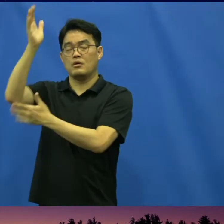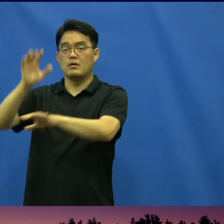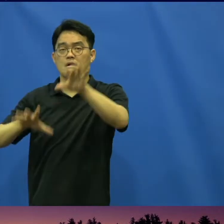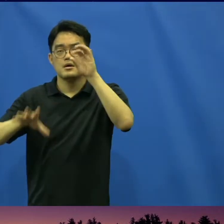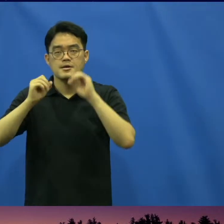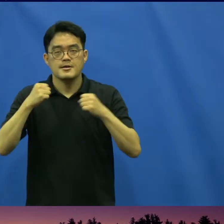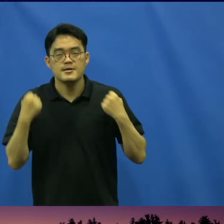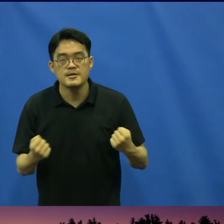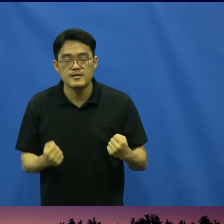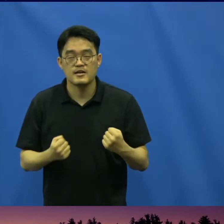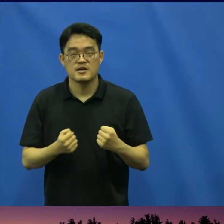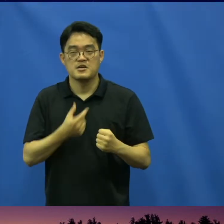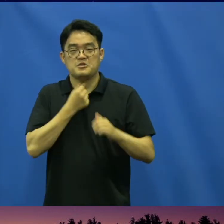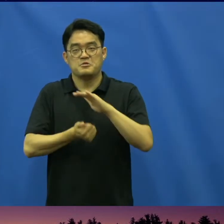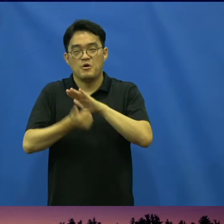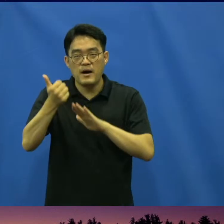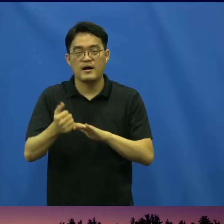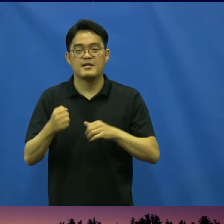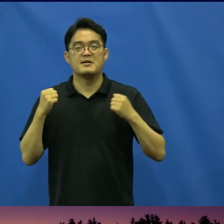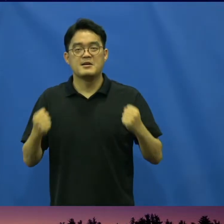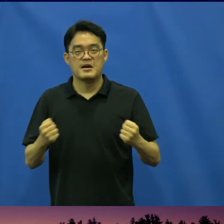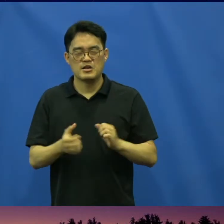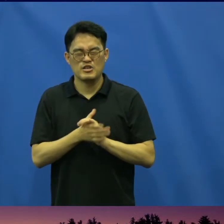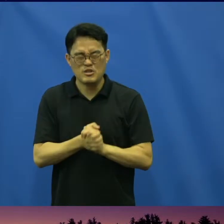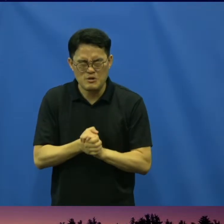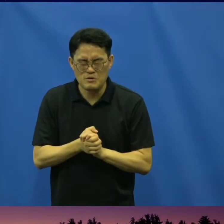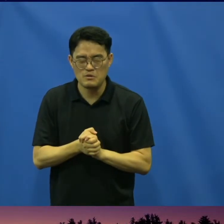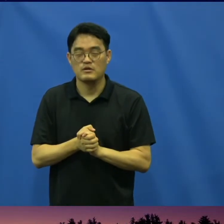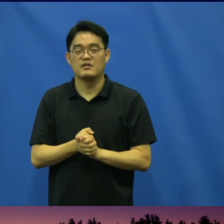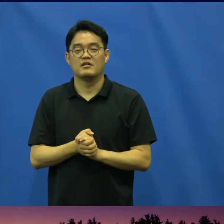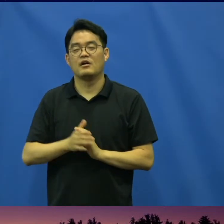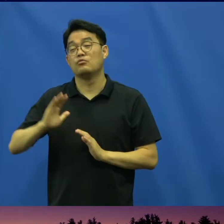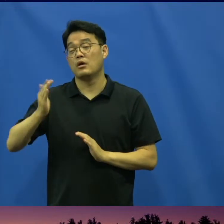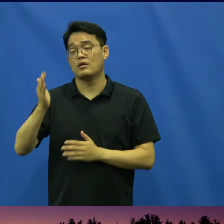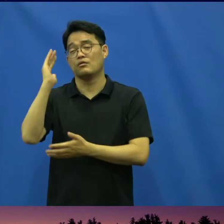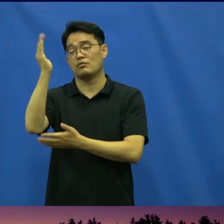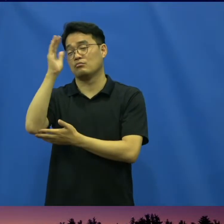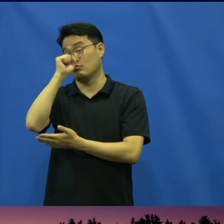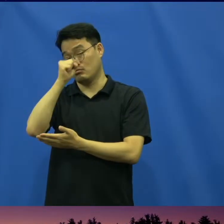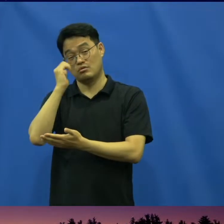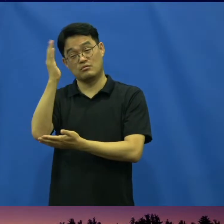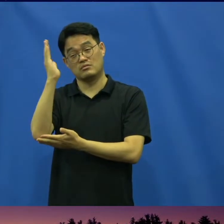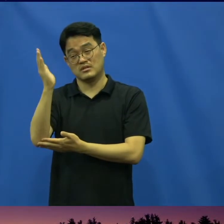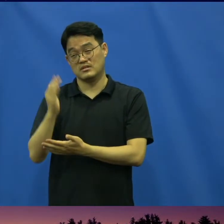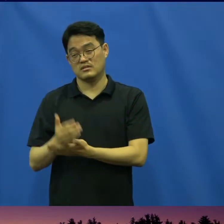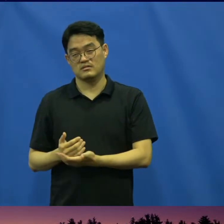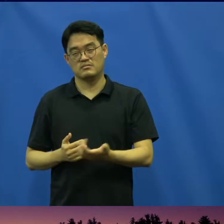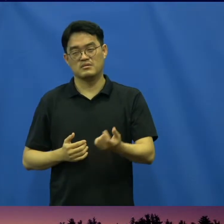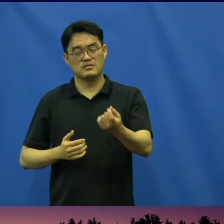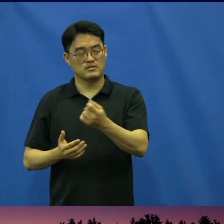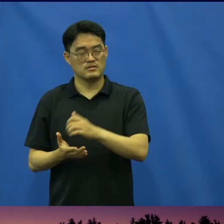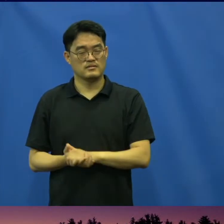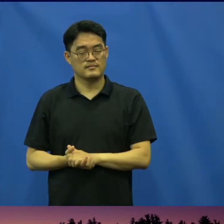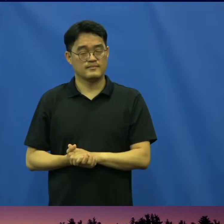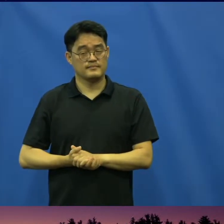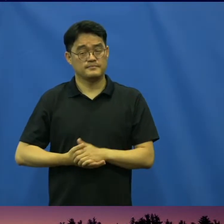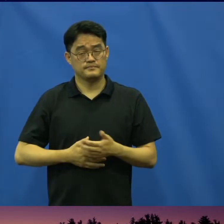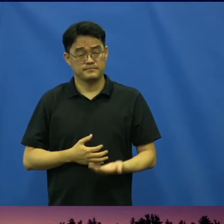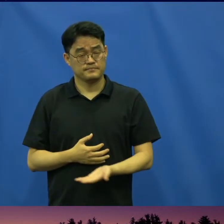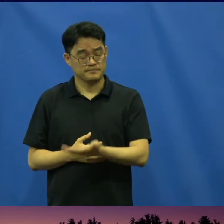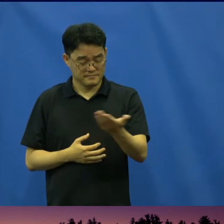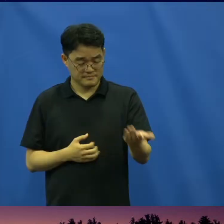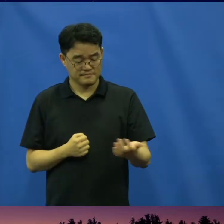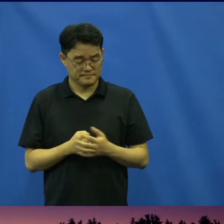사랑하는 성도, 우리는 너무 귀한 진리들을 가지고 있고 많은 걸 깨친 사람인데 이제 우리의 것을 가지고 뭐예요? 그것으로 사람을 살리는 일을